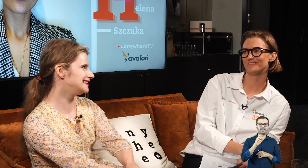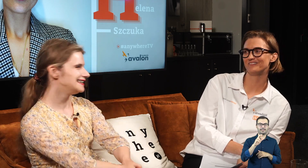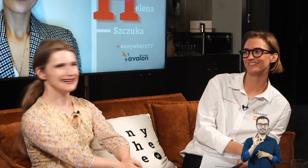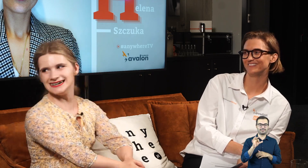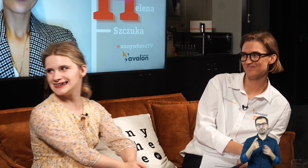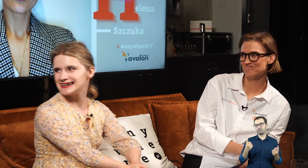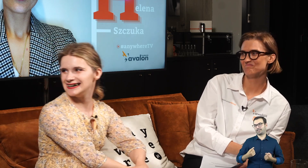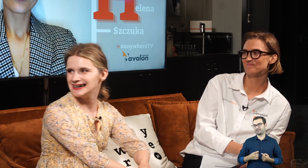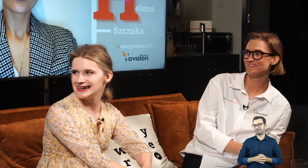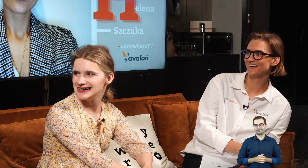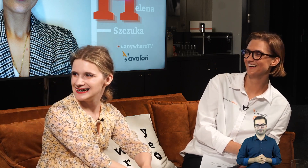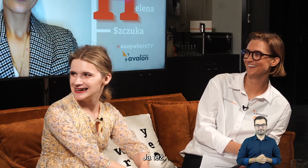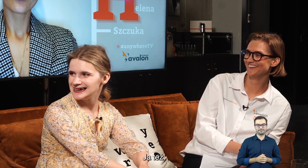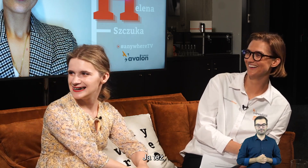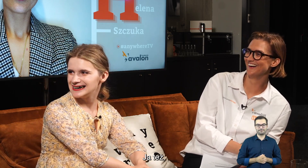Super.